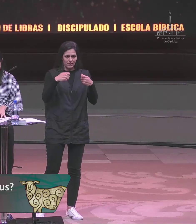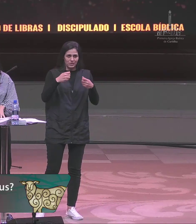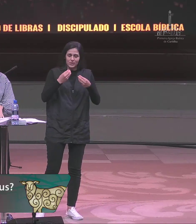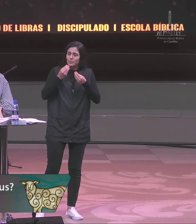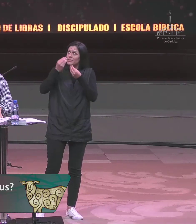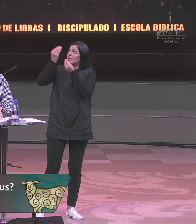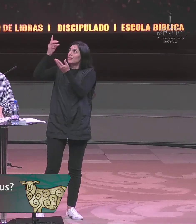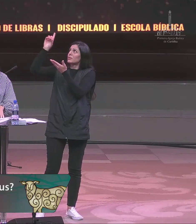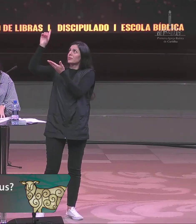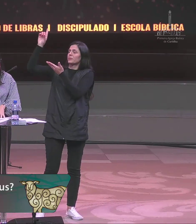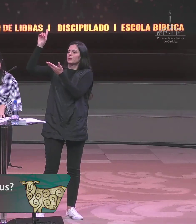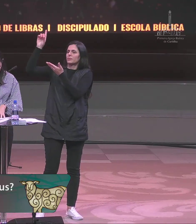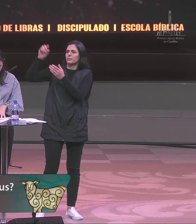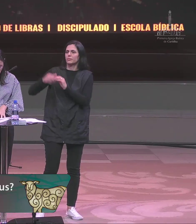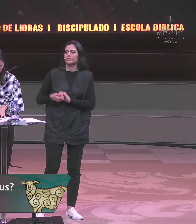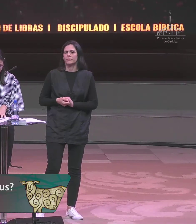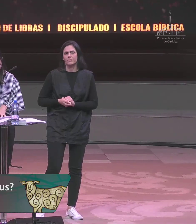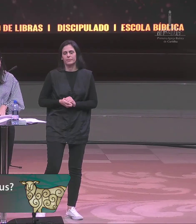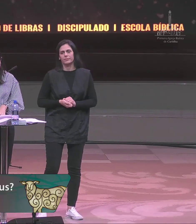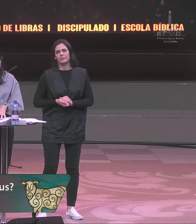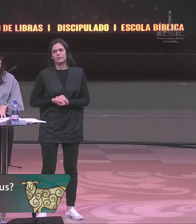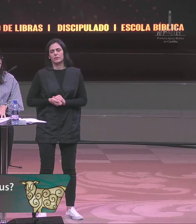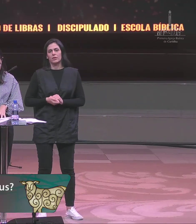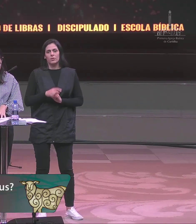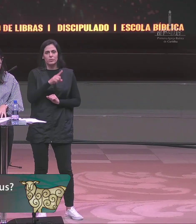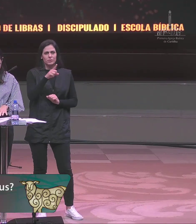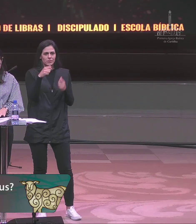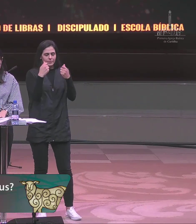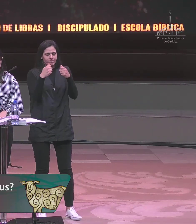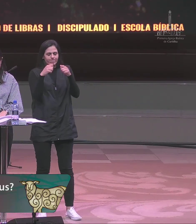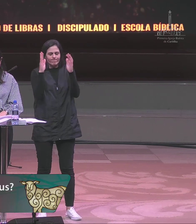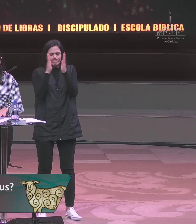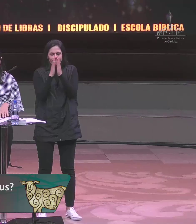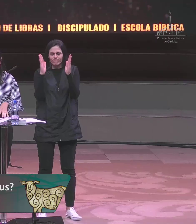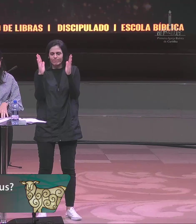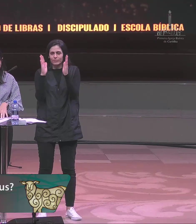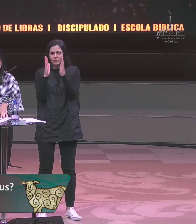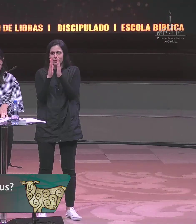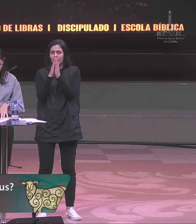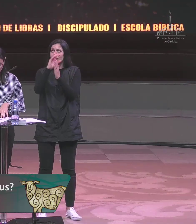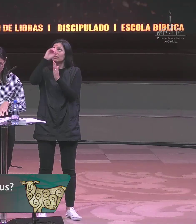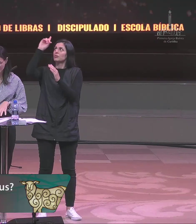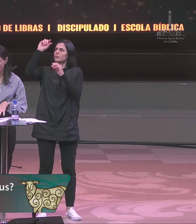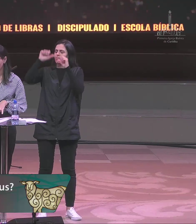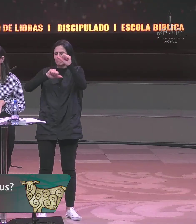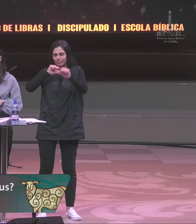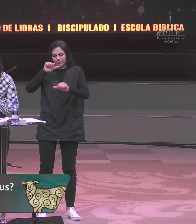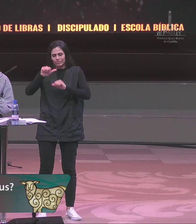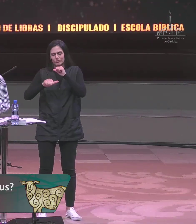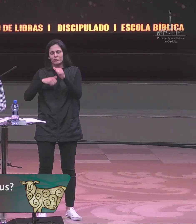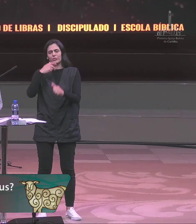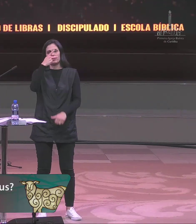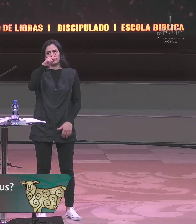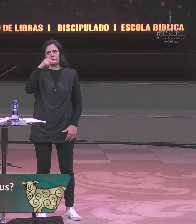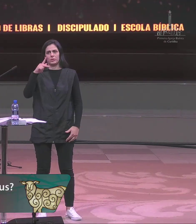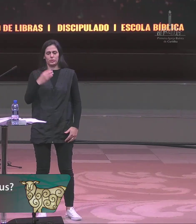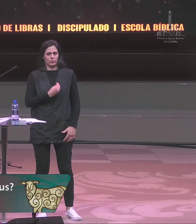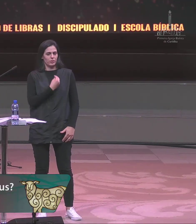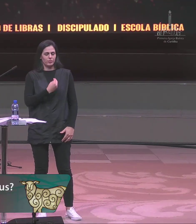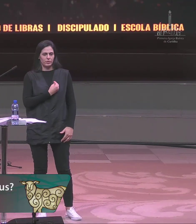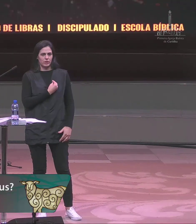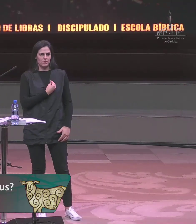filho de 14 anos, eu falei, filho, se você chegasse na porta do céu, né, fiz a mesma pergunta para ele, e ele